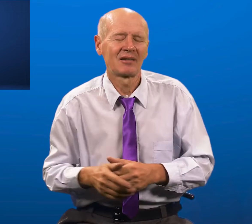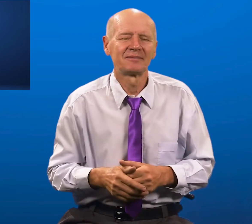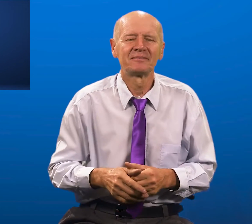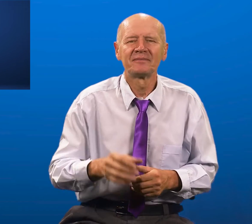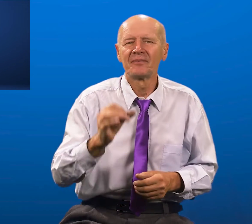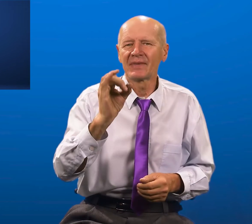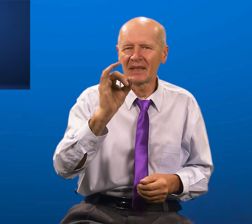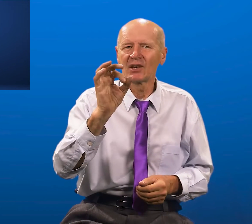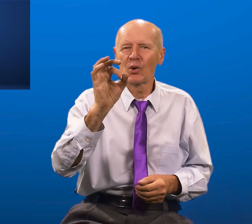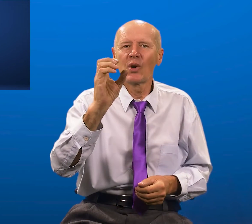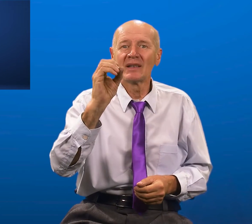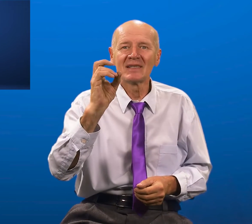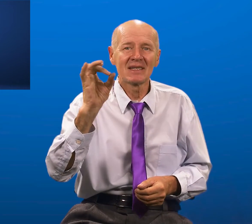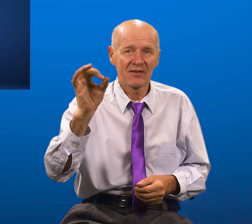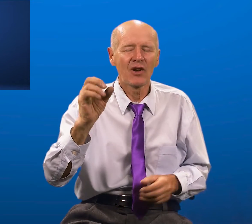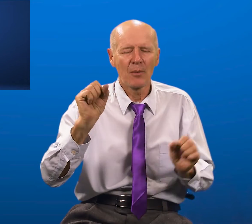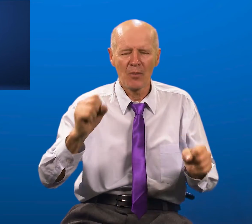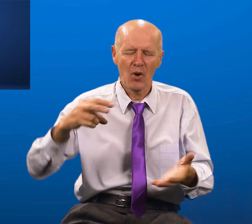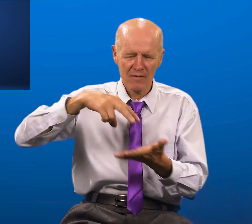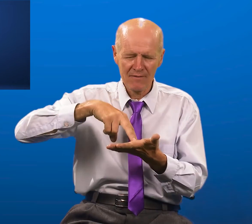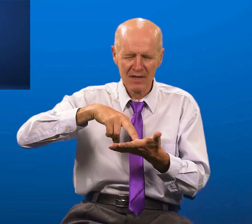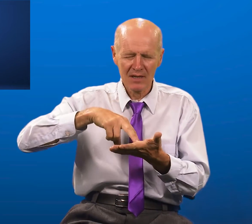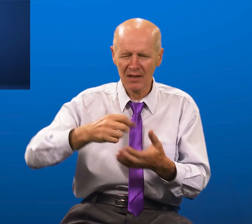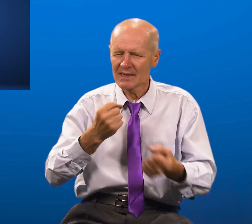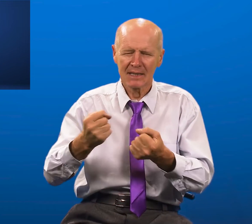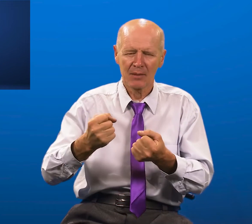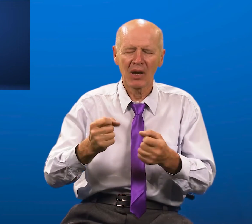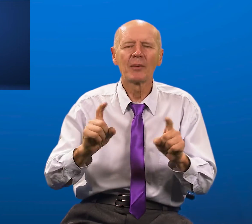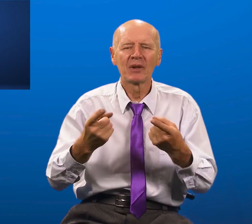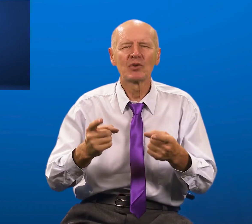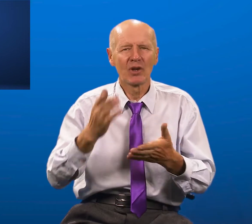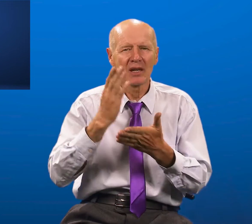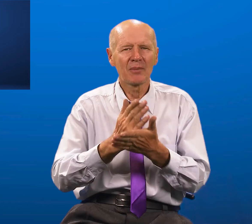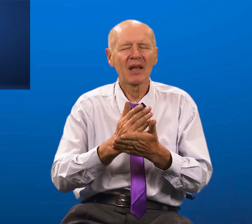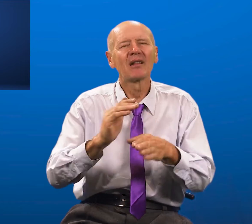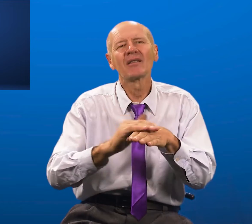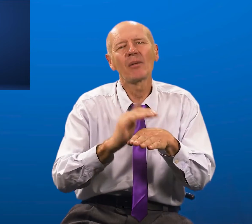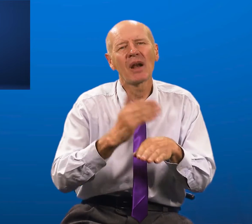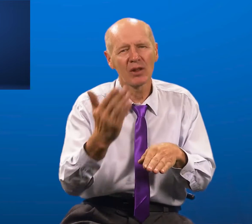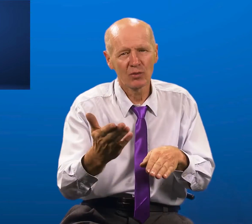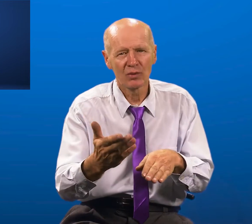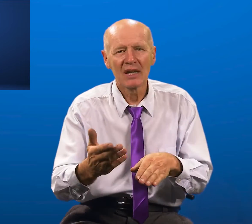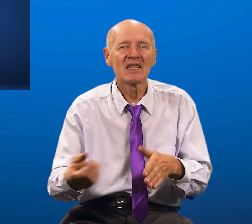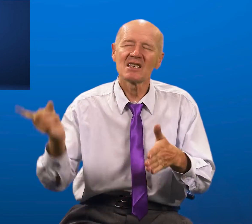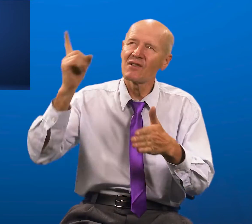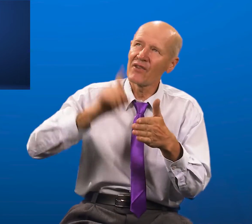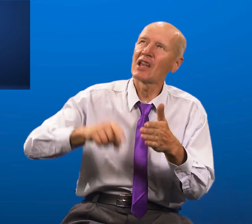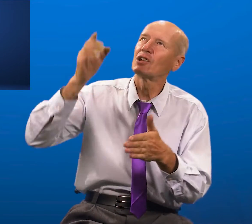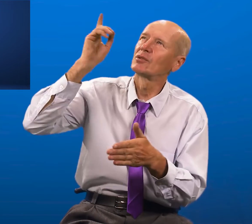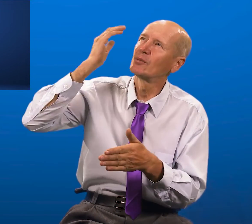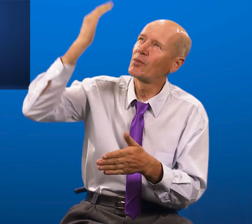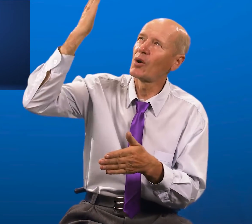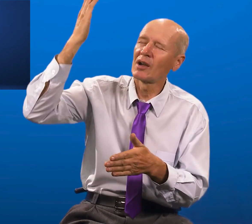Конечно, Иосиф мог выстоять, потому что он имел добродетель, и он уповал